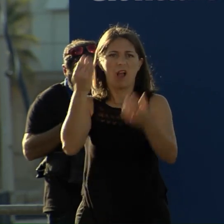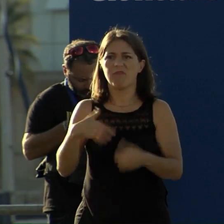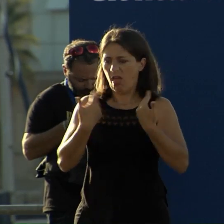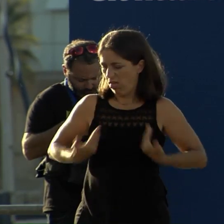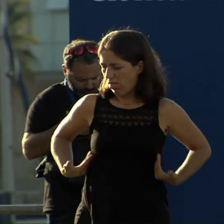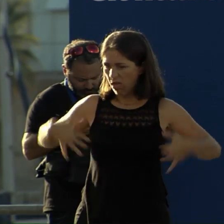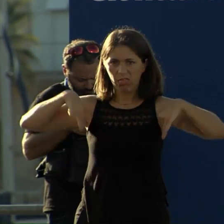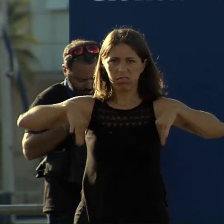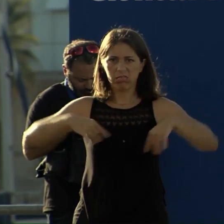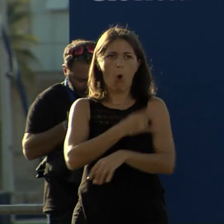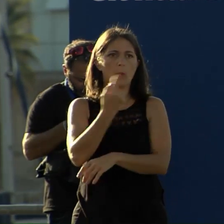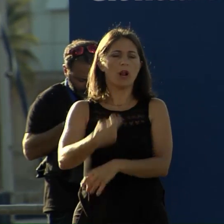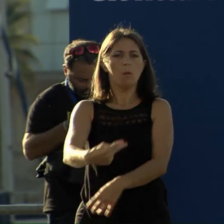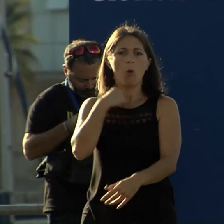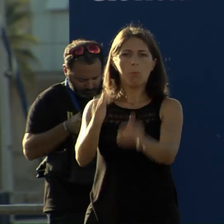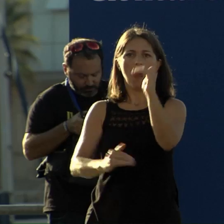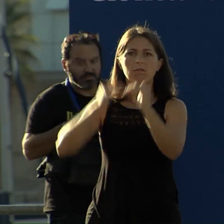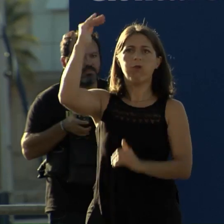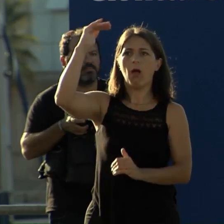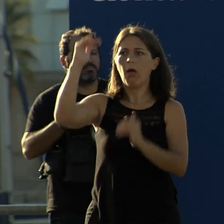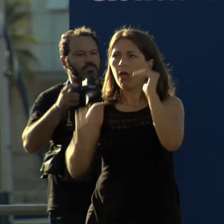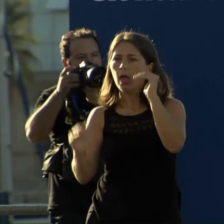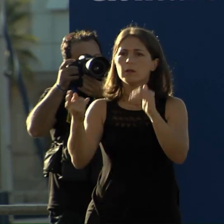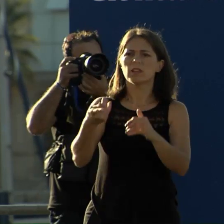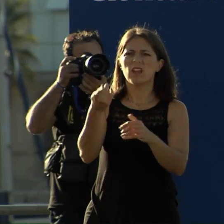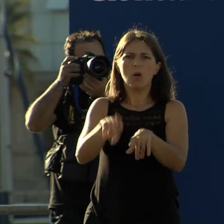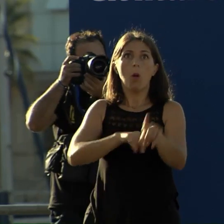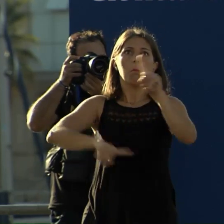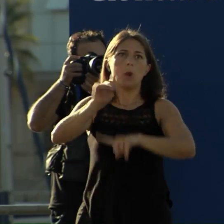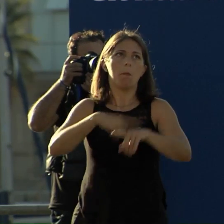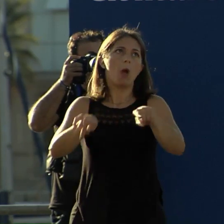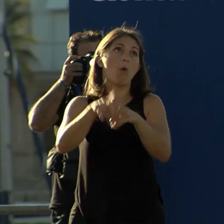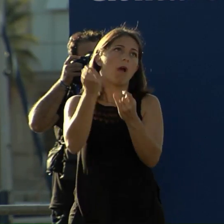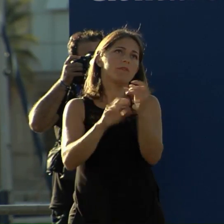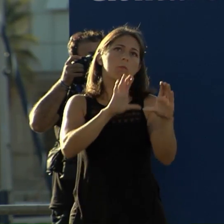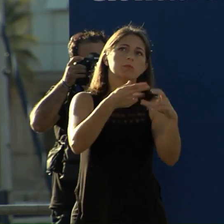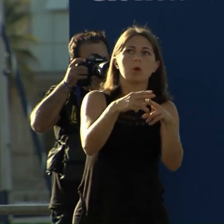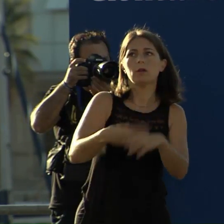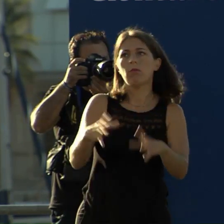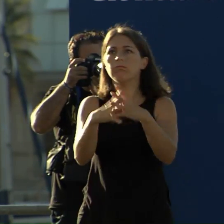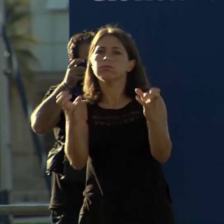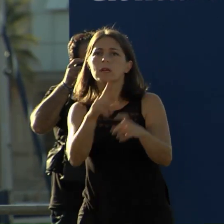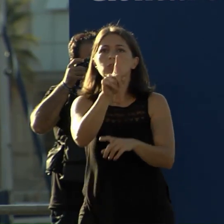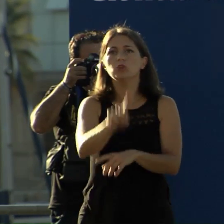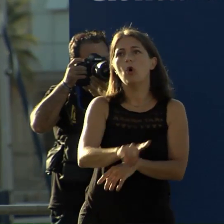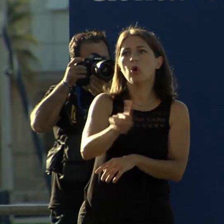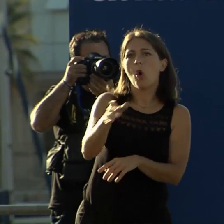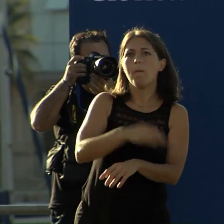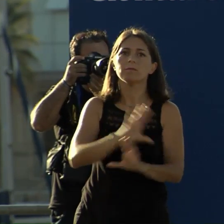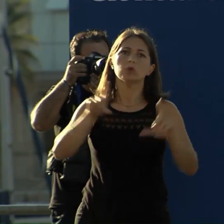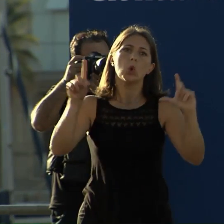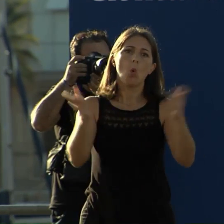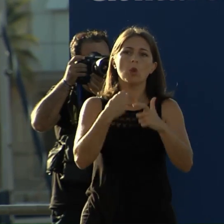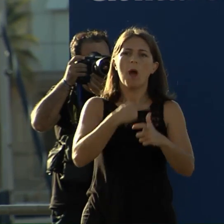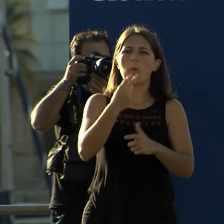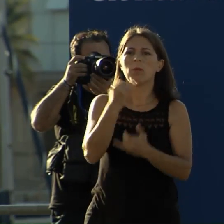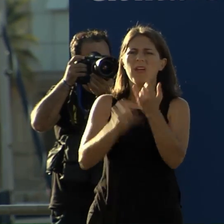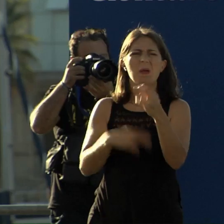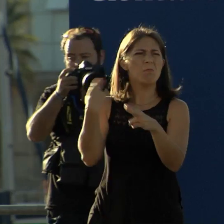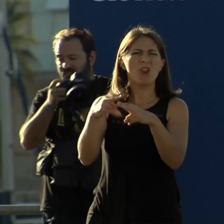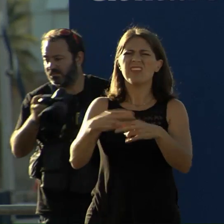si el tono es más alto o el tono es más bajo. Que si el problema es que pacten los partidos en la mesa. Y la junta de portavoces. La